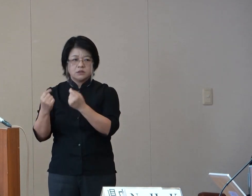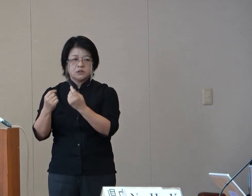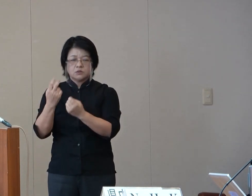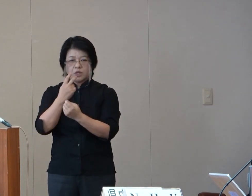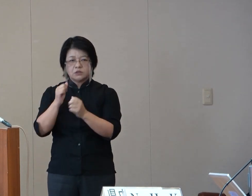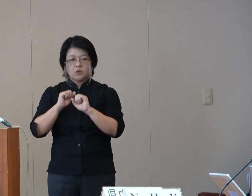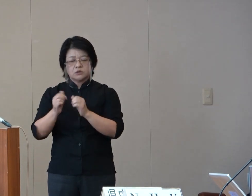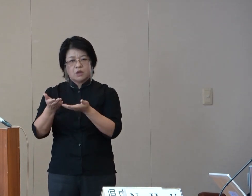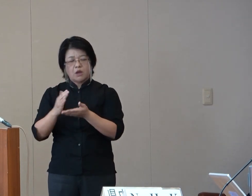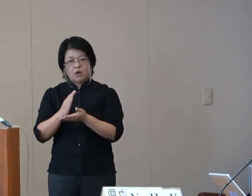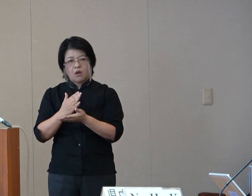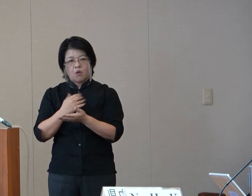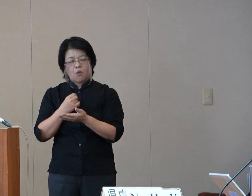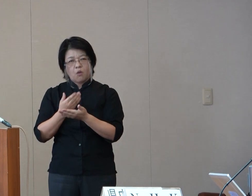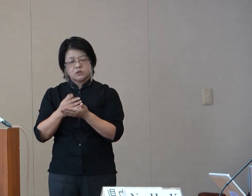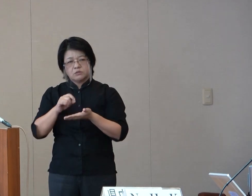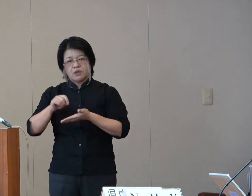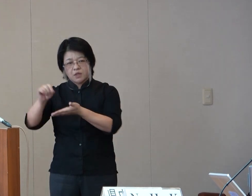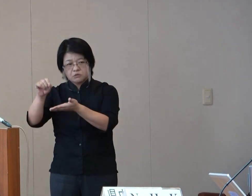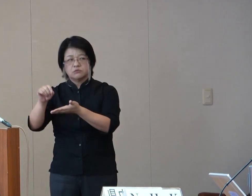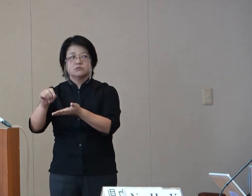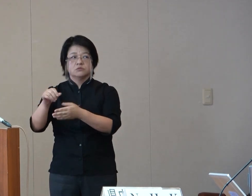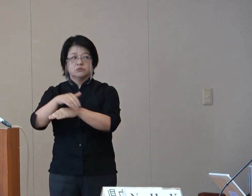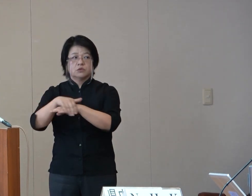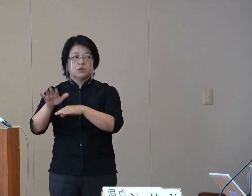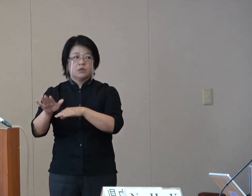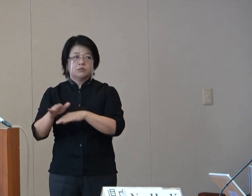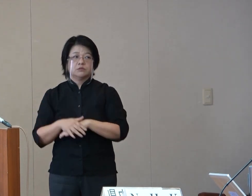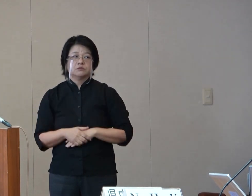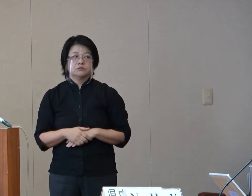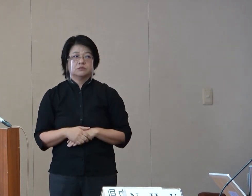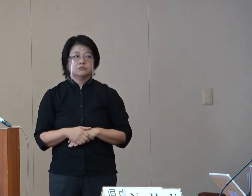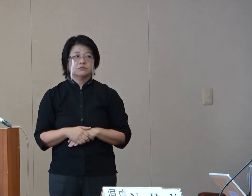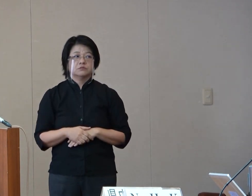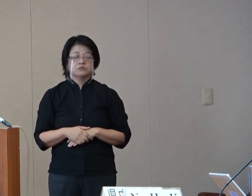行なっ空気を求めて参りたいというように考えています